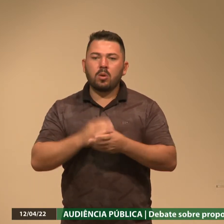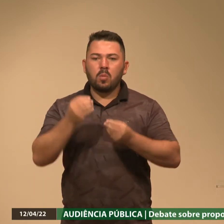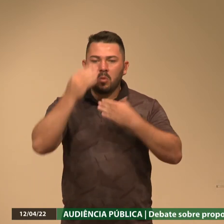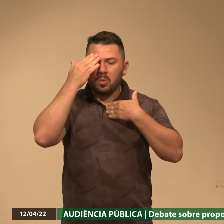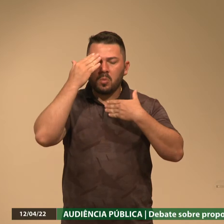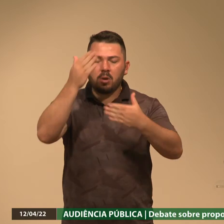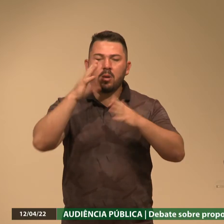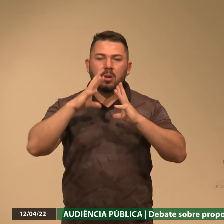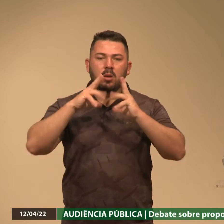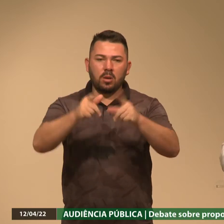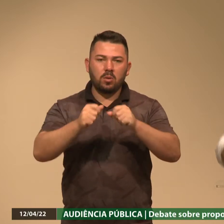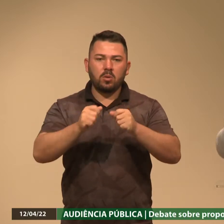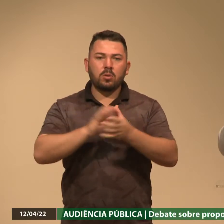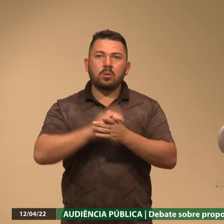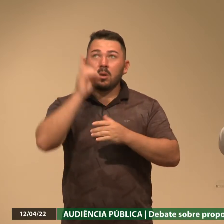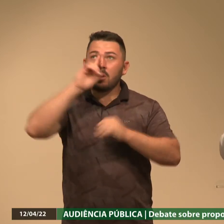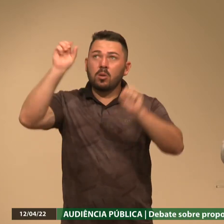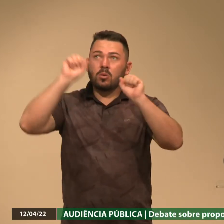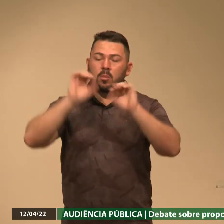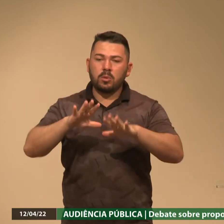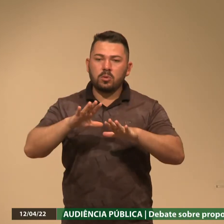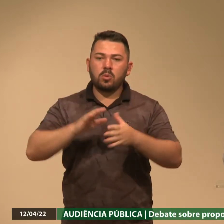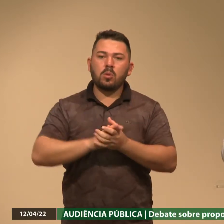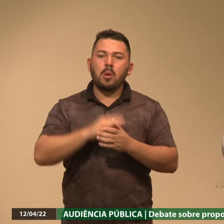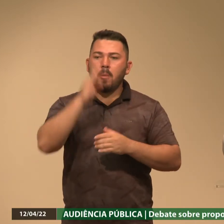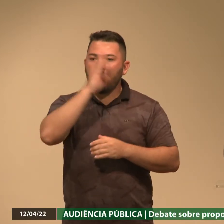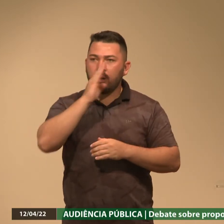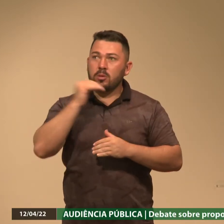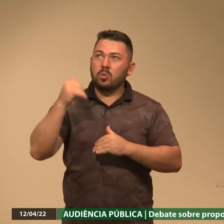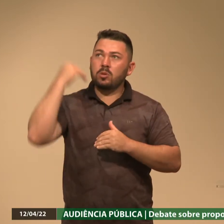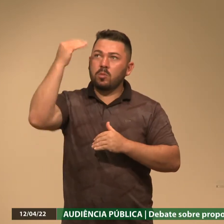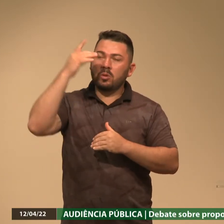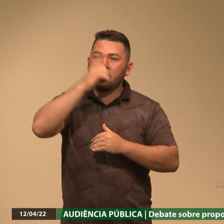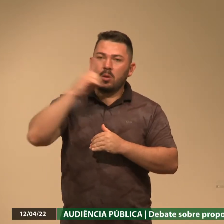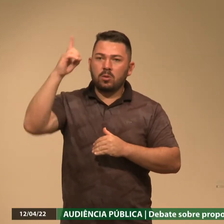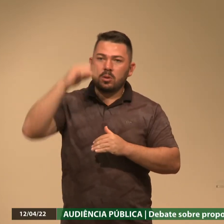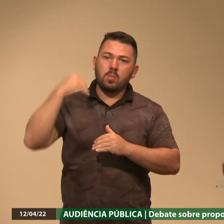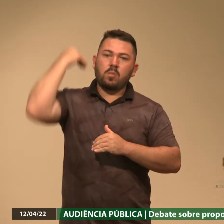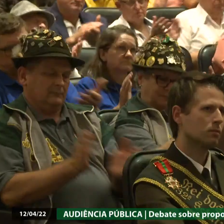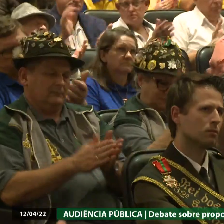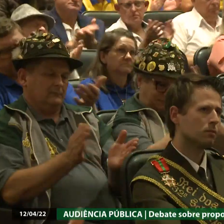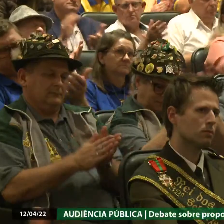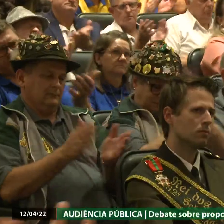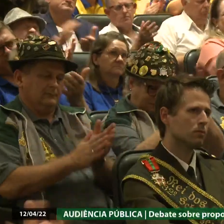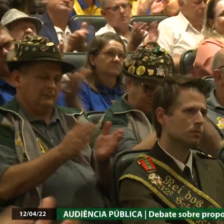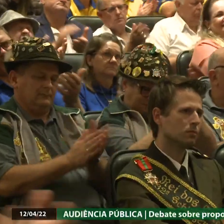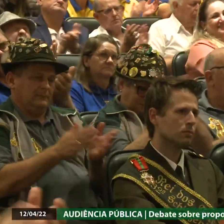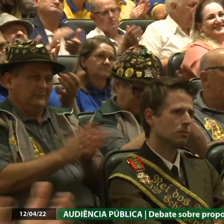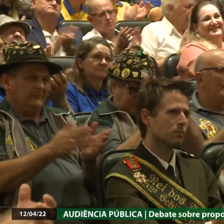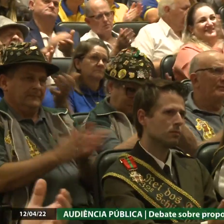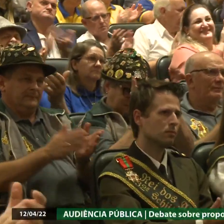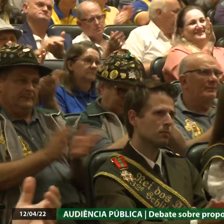a todos vocês que Deus abençoe grandemente Brasil acima de tudo Deus acima de todos muito obrigado